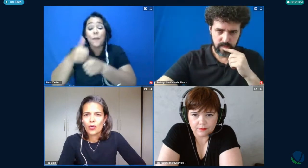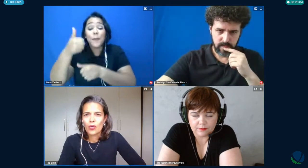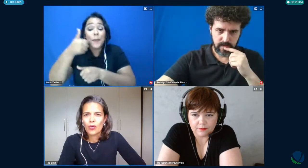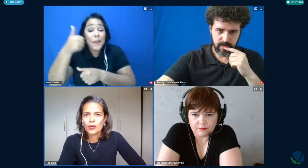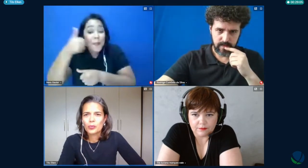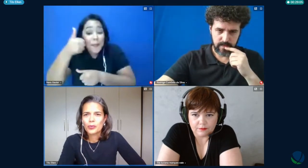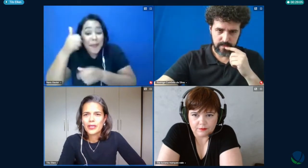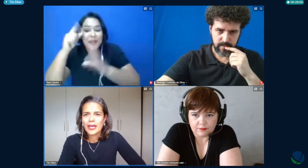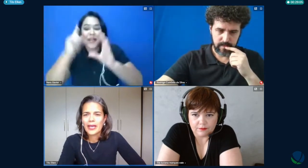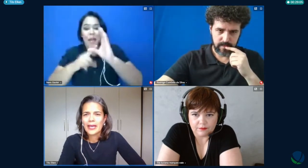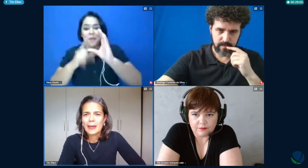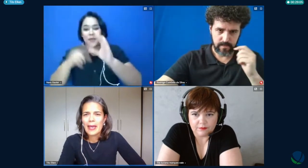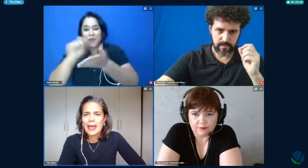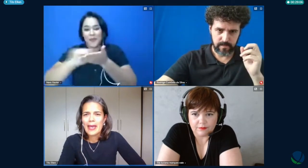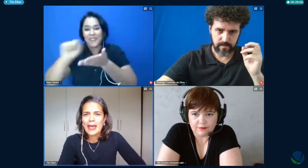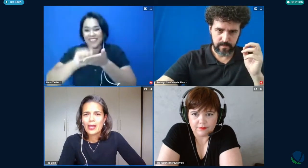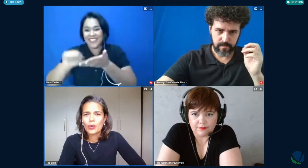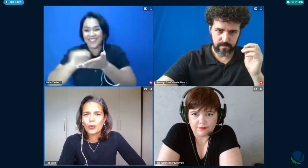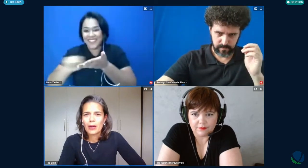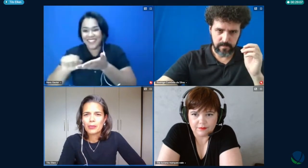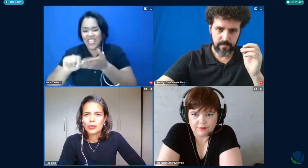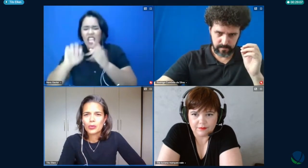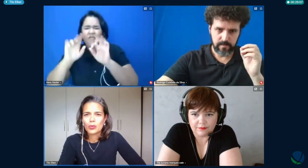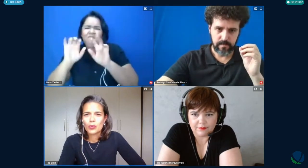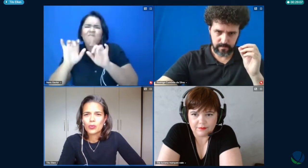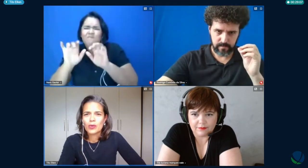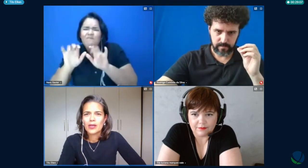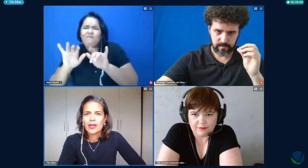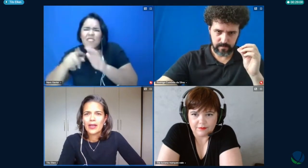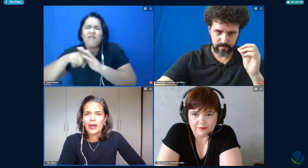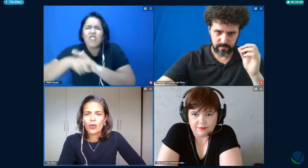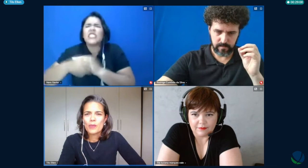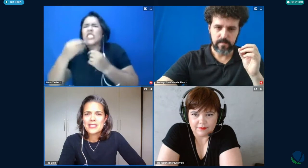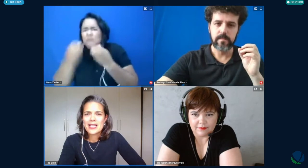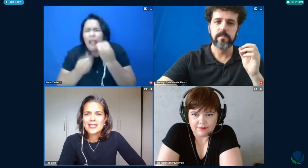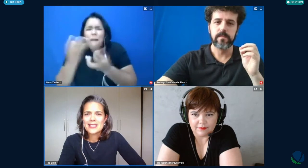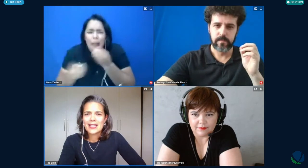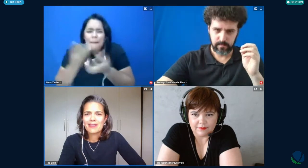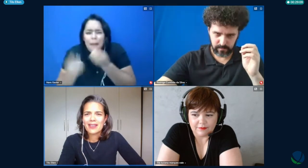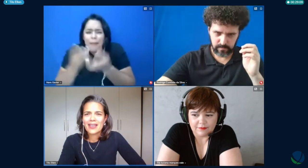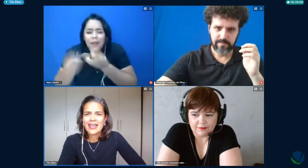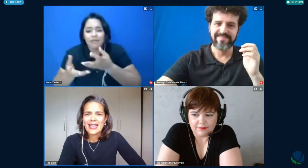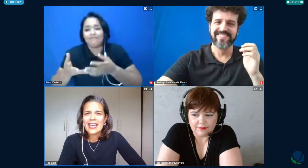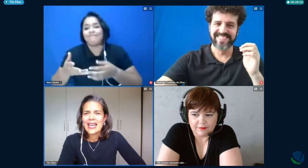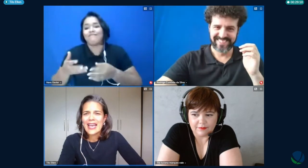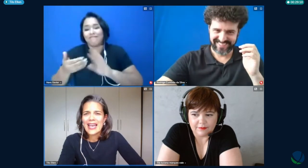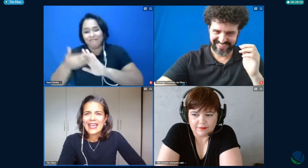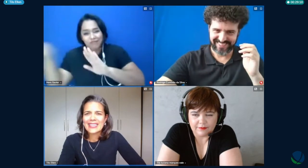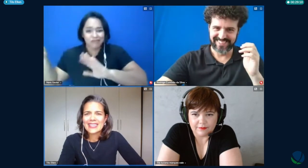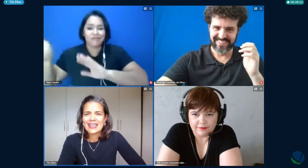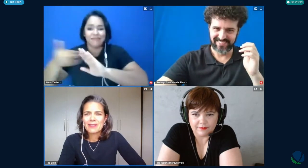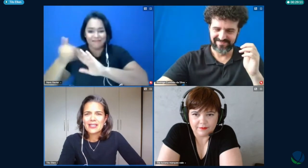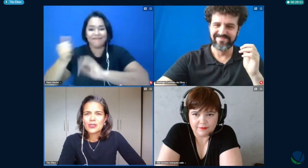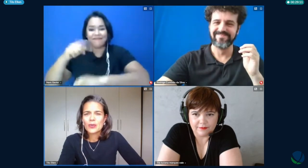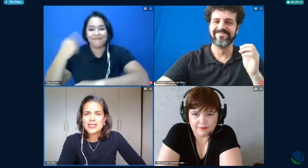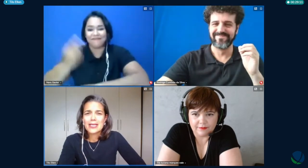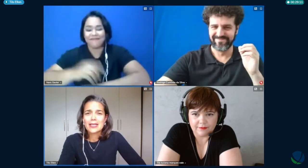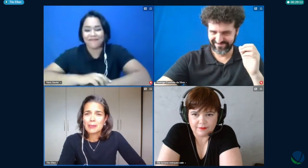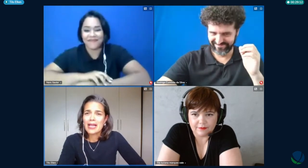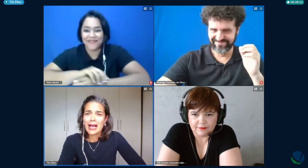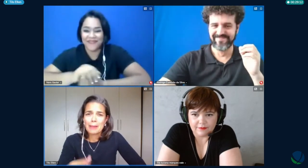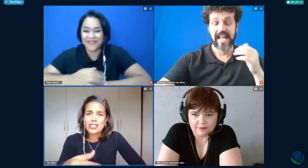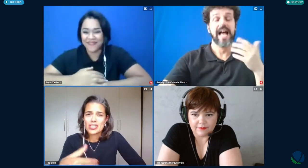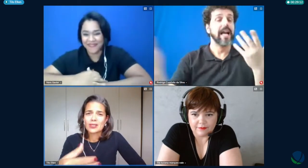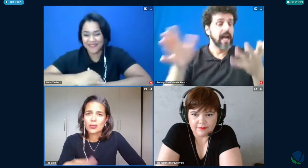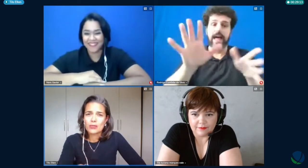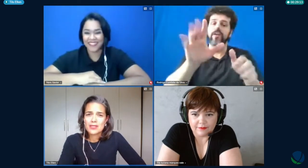Sim, eu concordo, porque no capítulo 1 eu comecei a escrever, detalhar várias coisas e